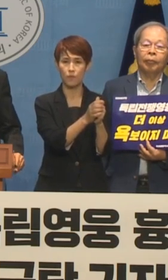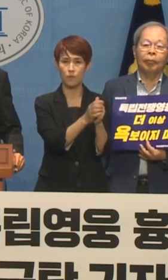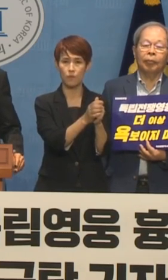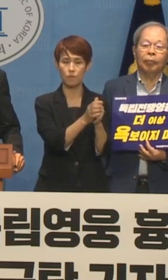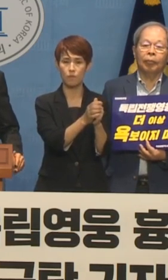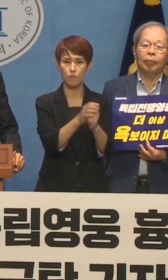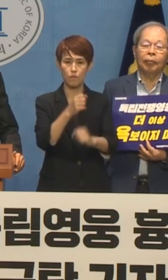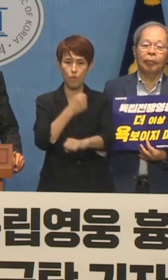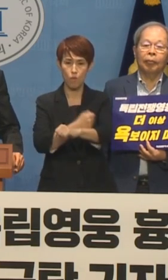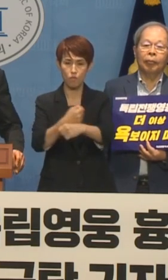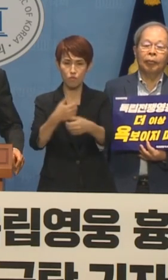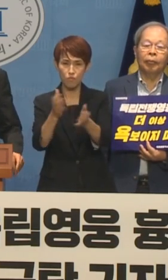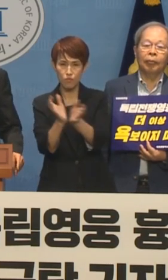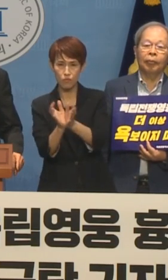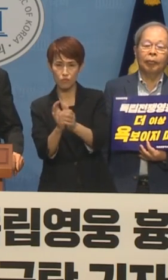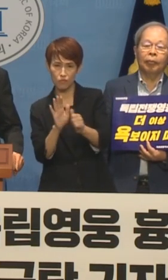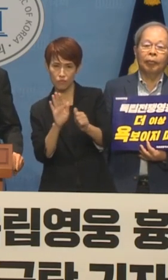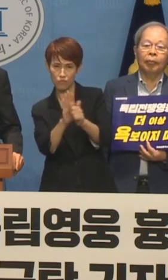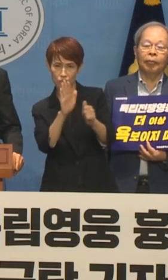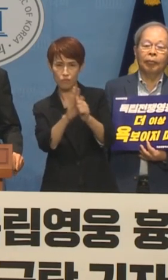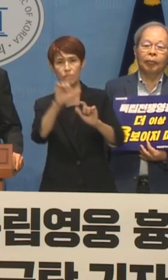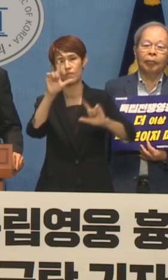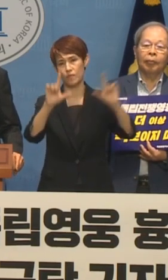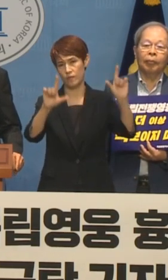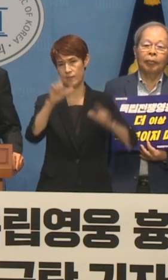보훈부가 보조하는 형식으로 이루어지고 있습니다.